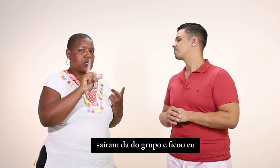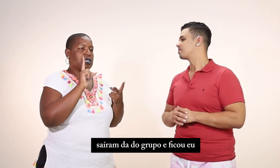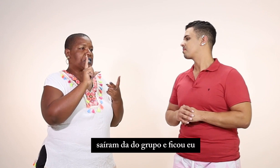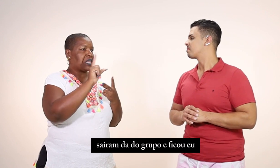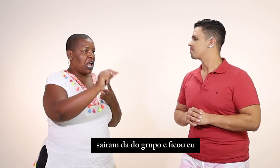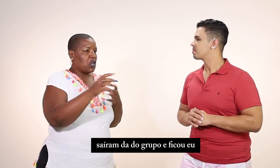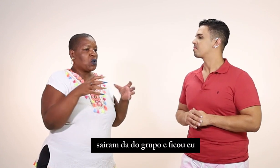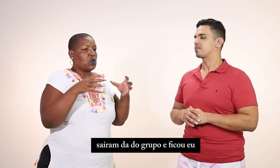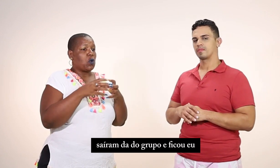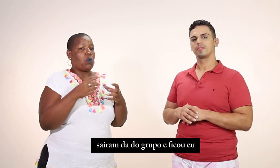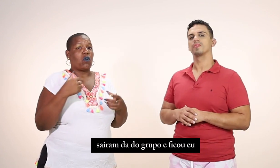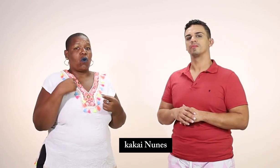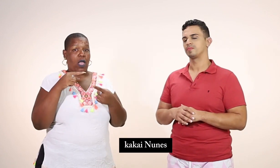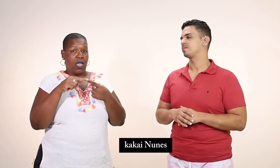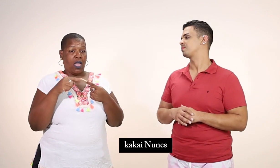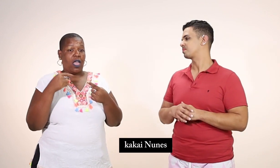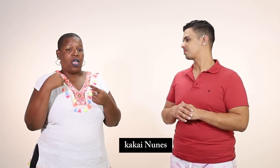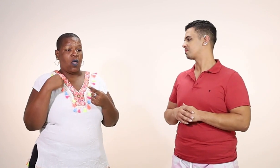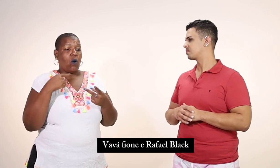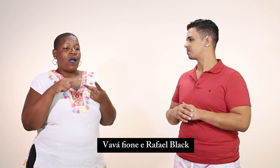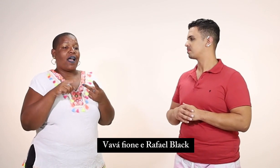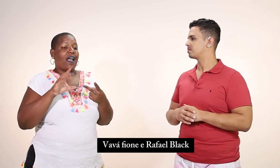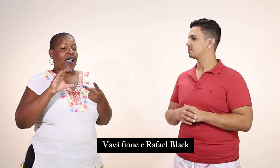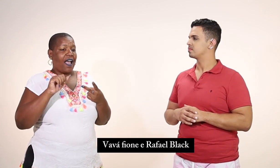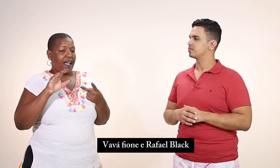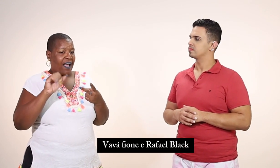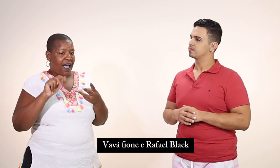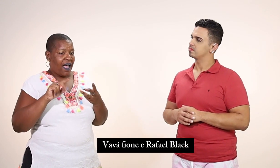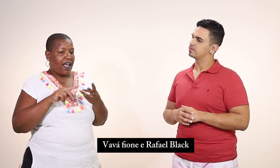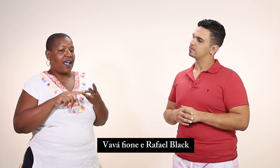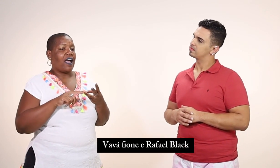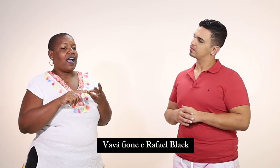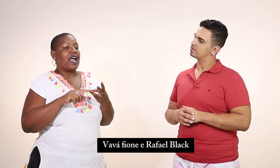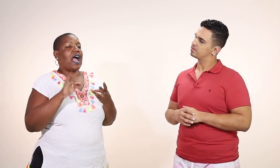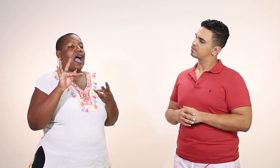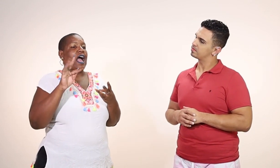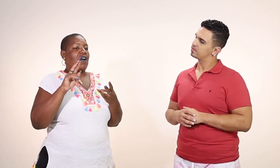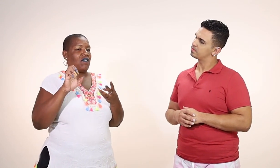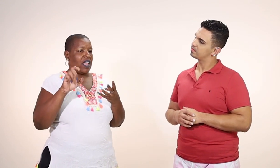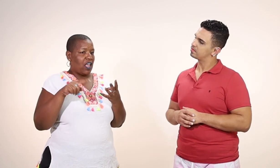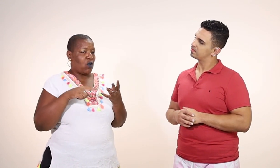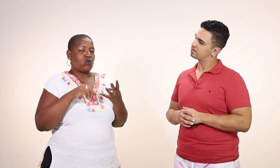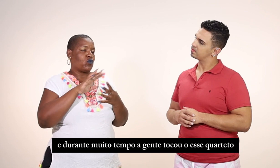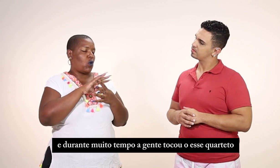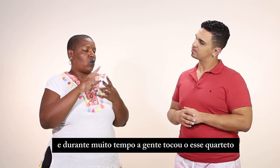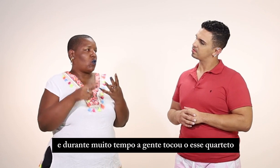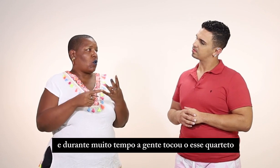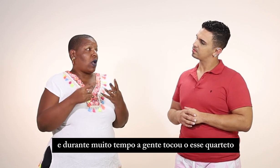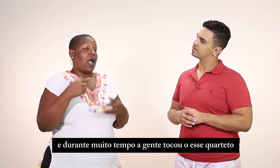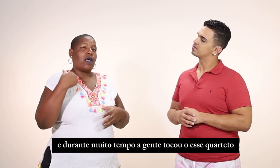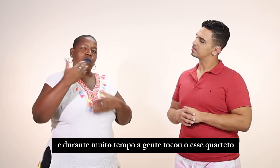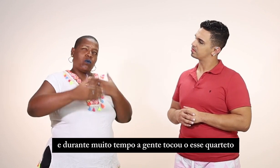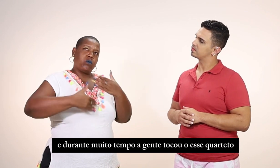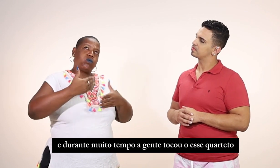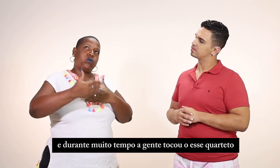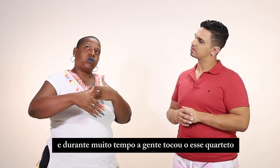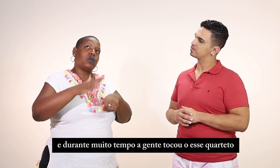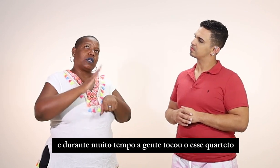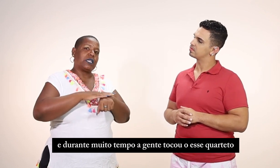do grupo e ficou eu, Cacai Nunes, Vavá Fione e Rafael Black. E durante muito tempo a gente tocou